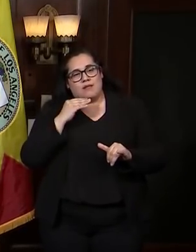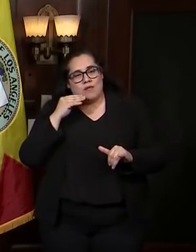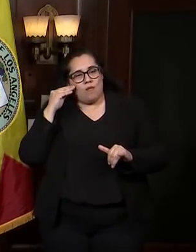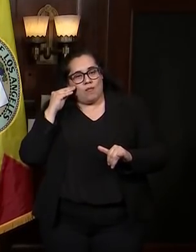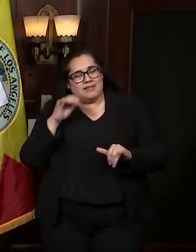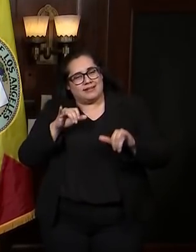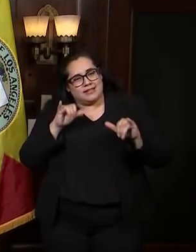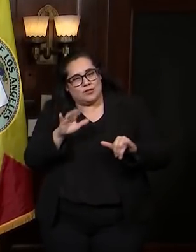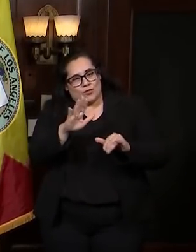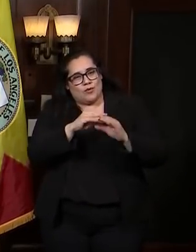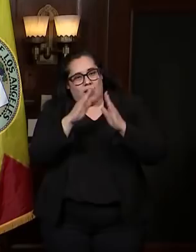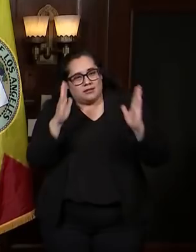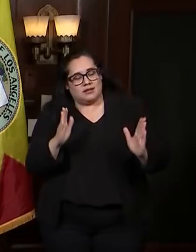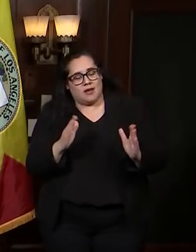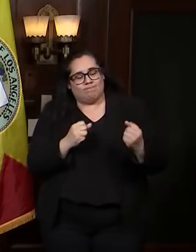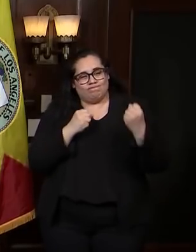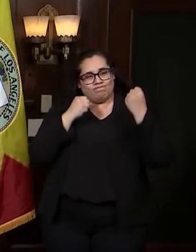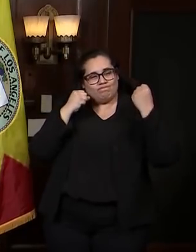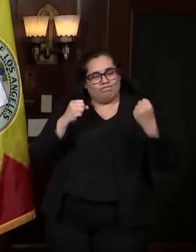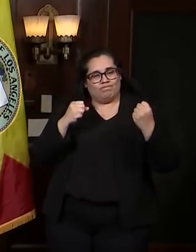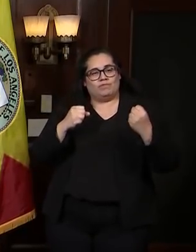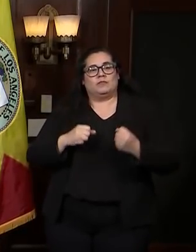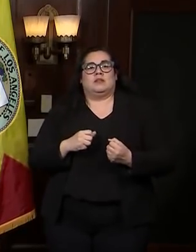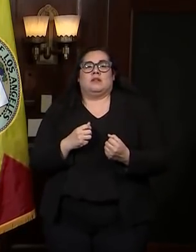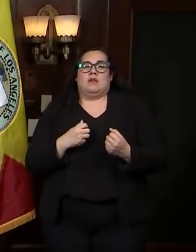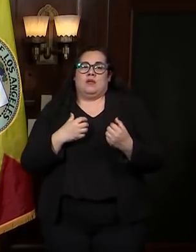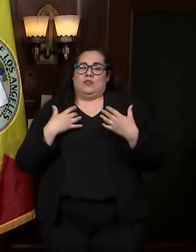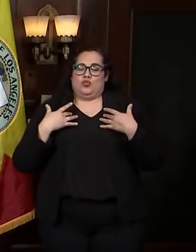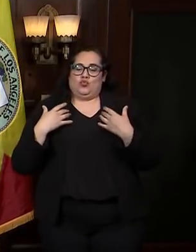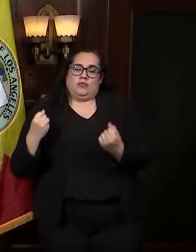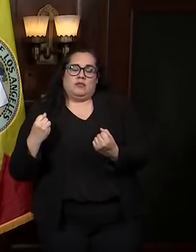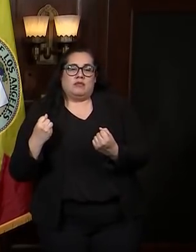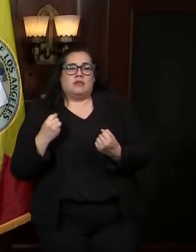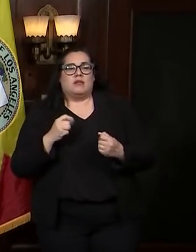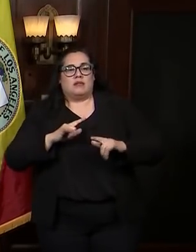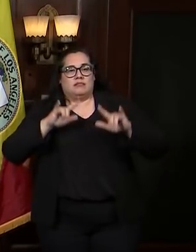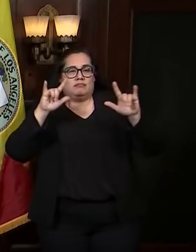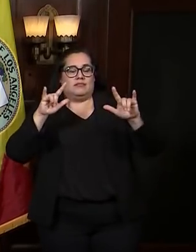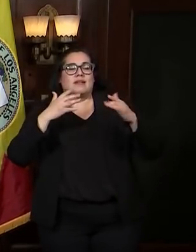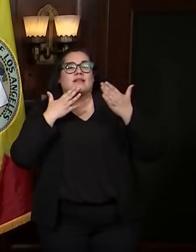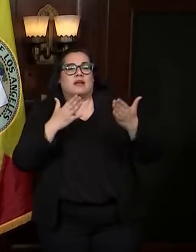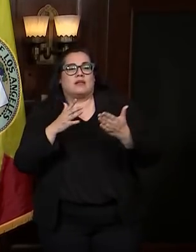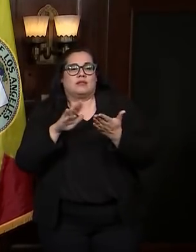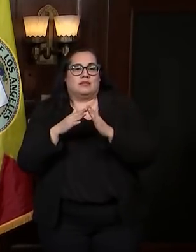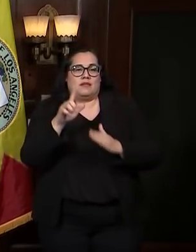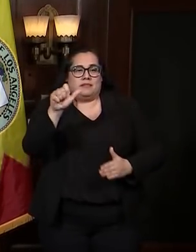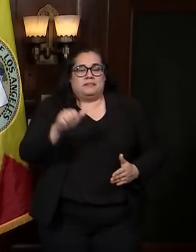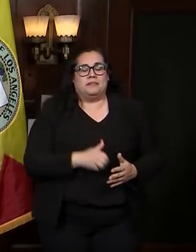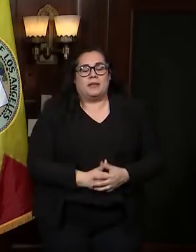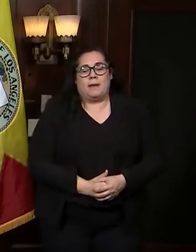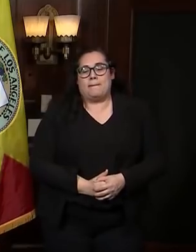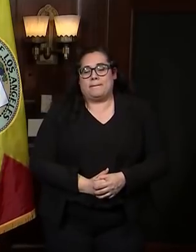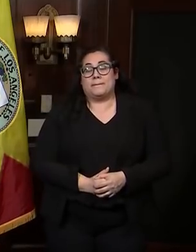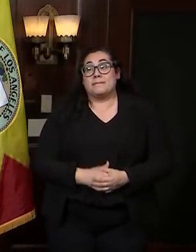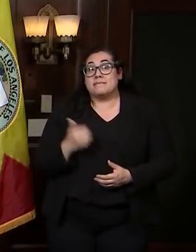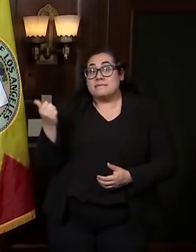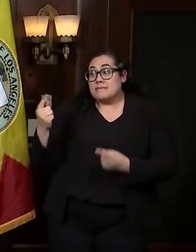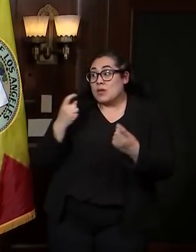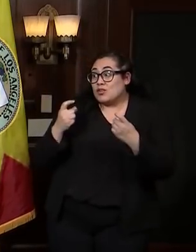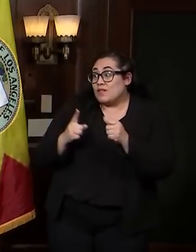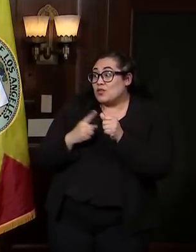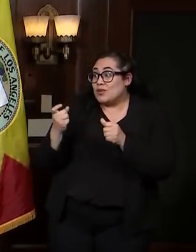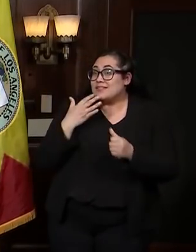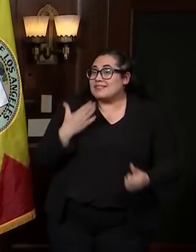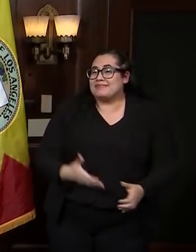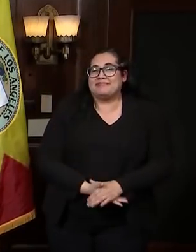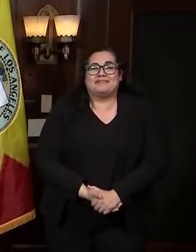casa. Fortaleza, fuerza y amor. Gracias, Los Ángeles. ¿Y preguntas? First question.